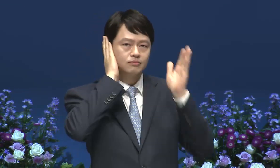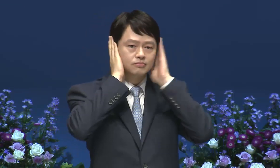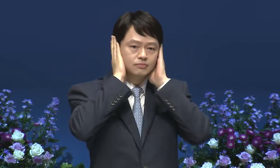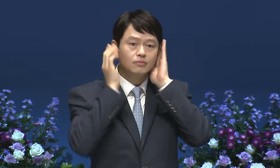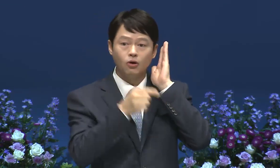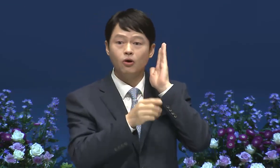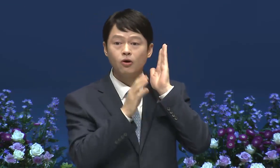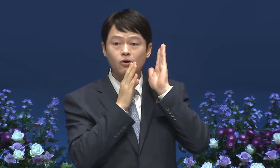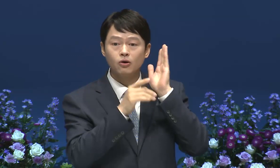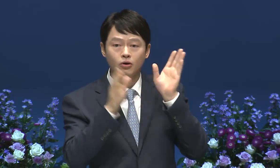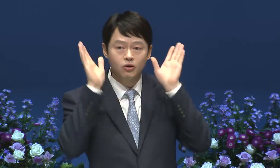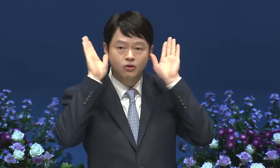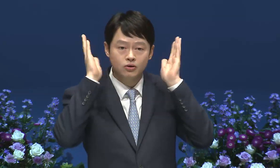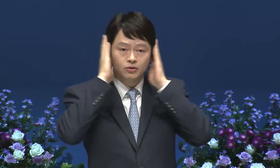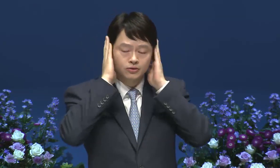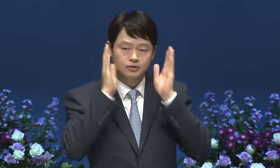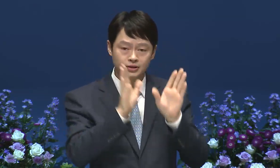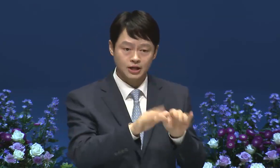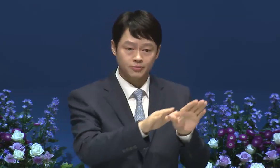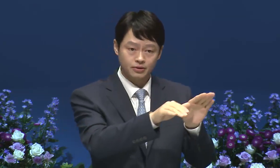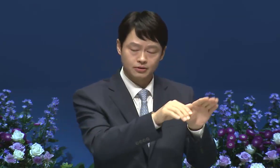나비는 온전히 소리를 듣지 못하고